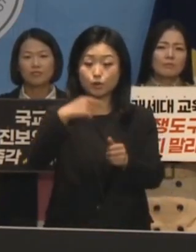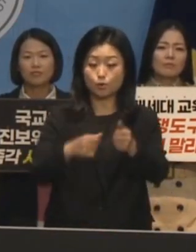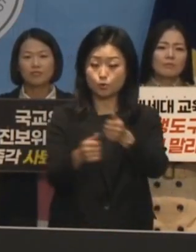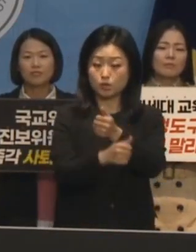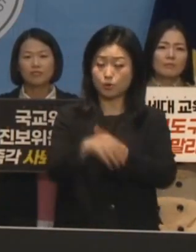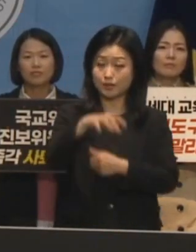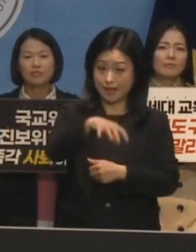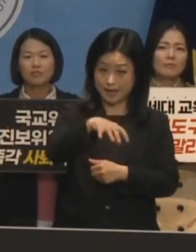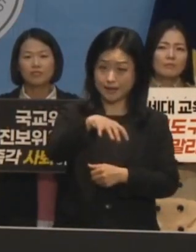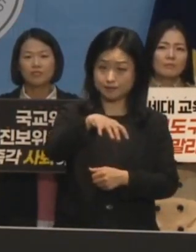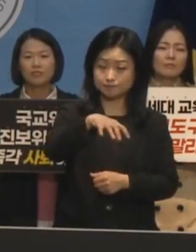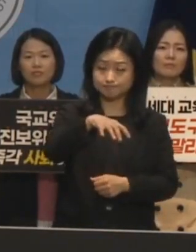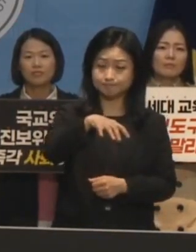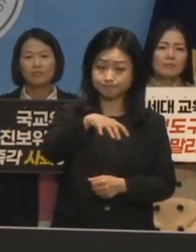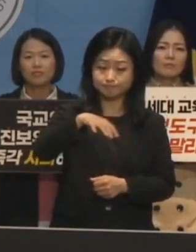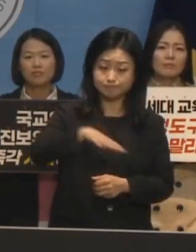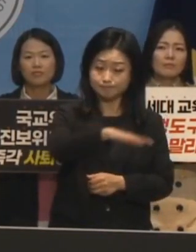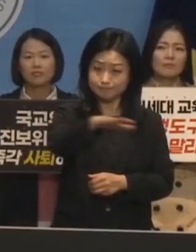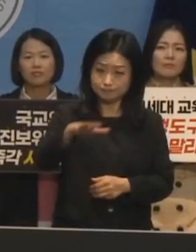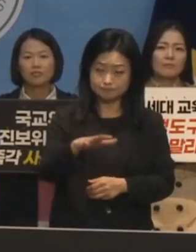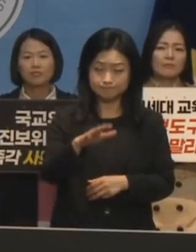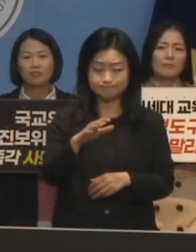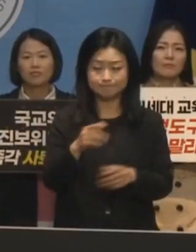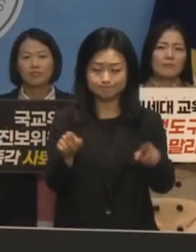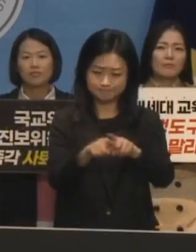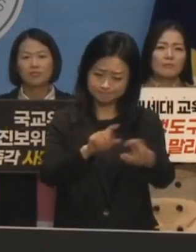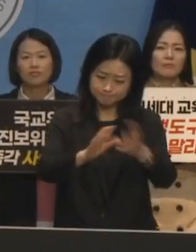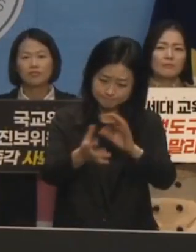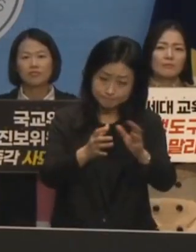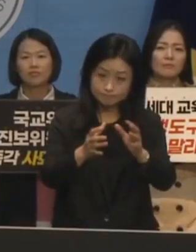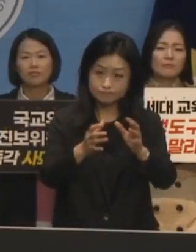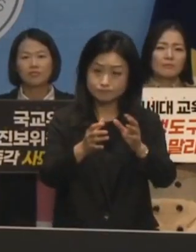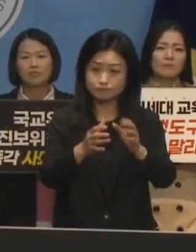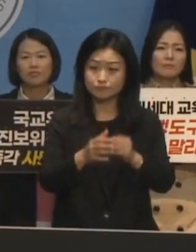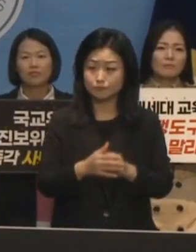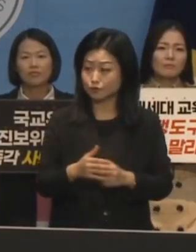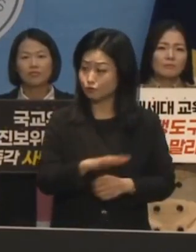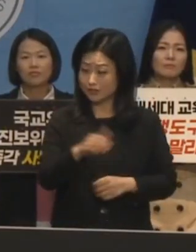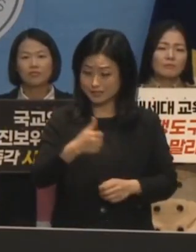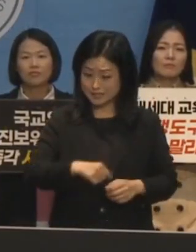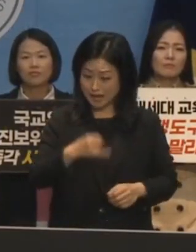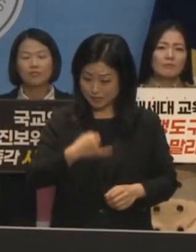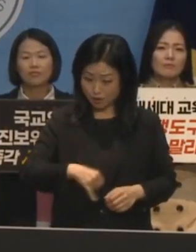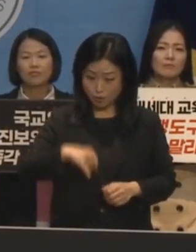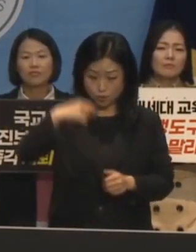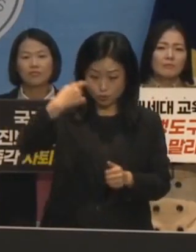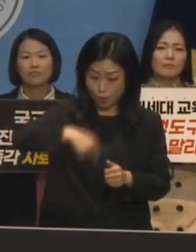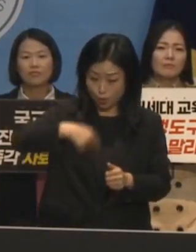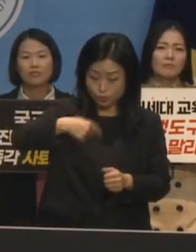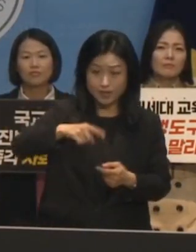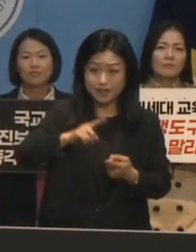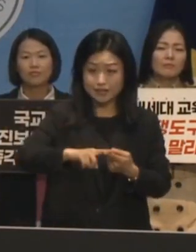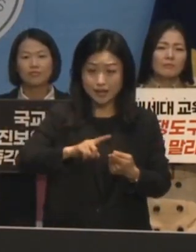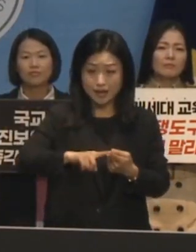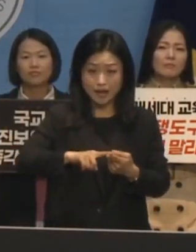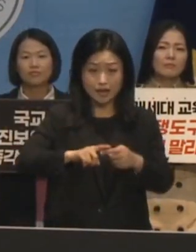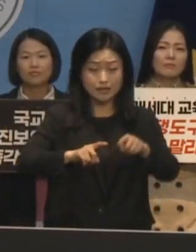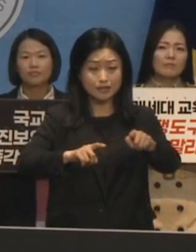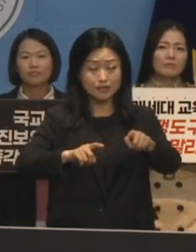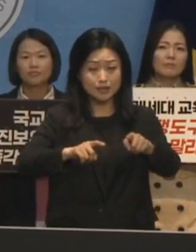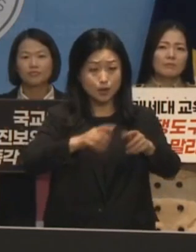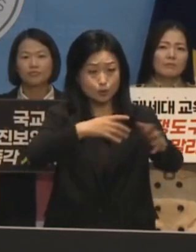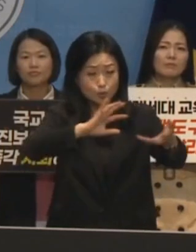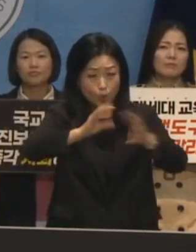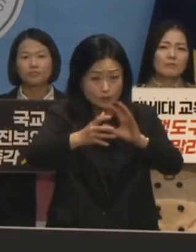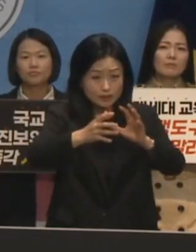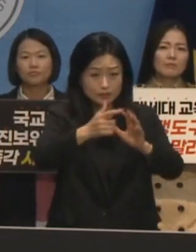국가교육위원회의 실험이라는 그들의 표현에서 우리의 자녀들의 교육에 대한 참을 수 없는 가벼움이 보인다.